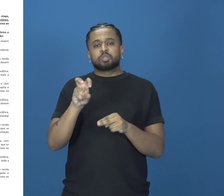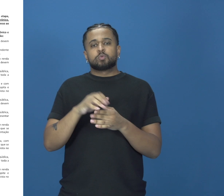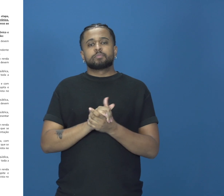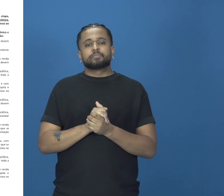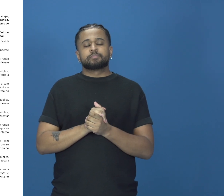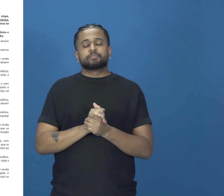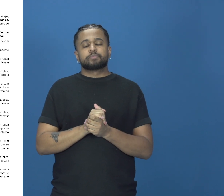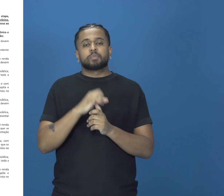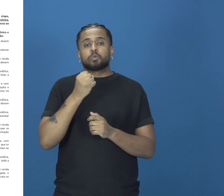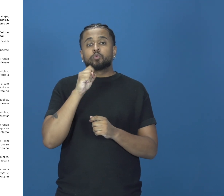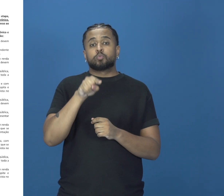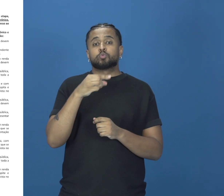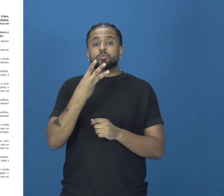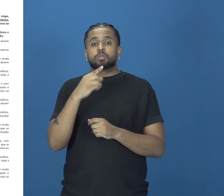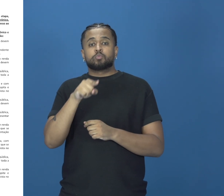5.